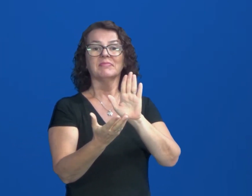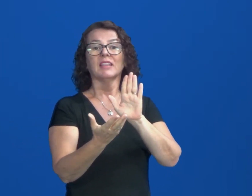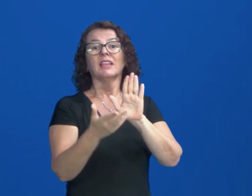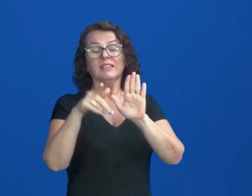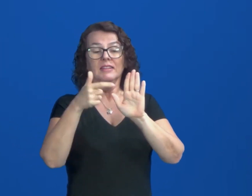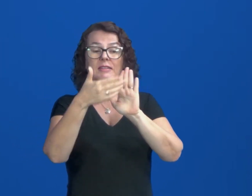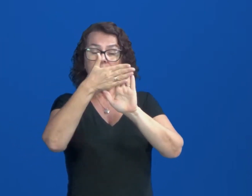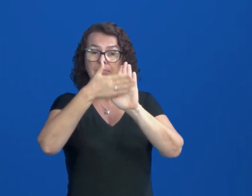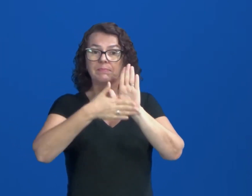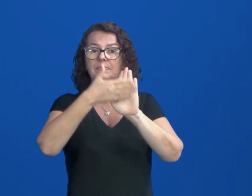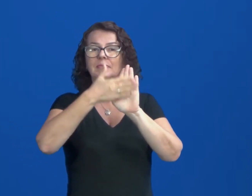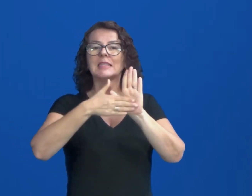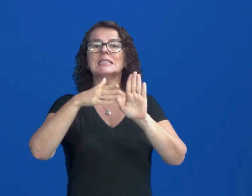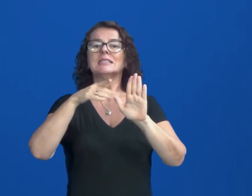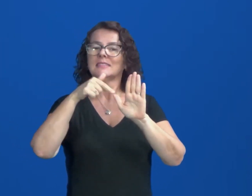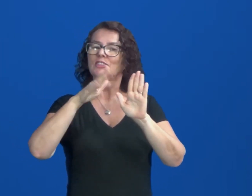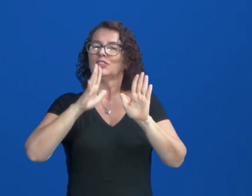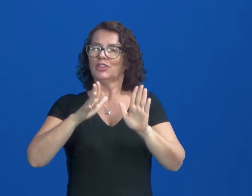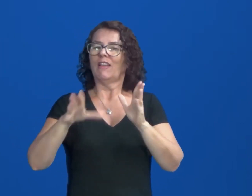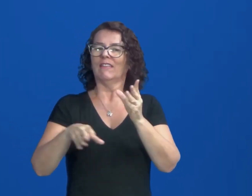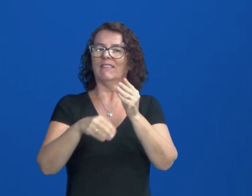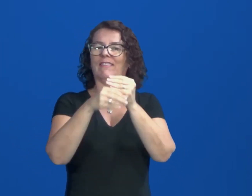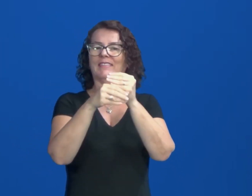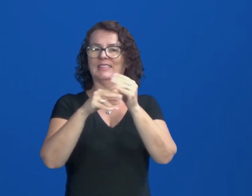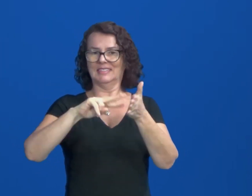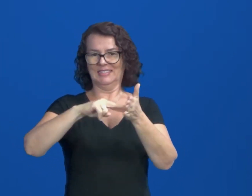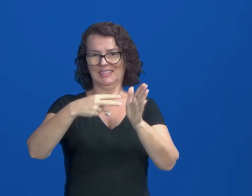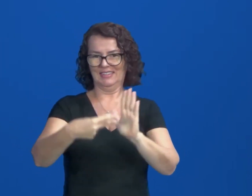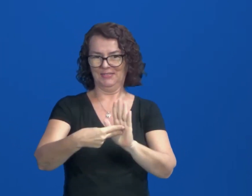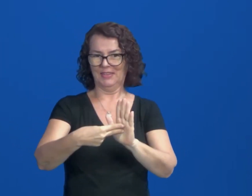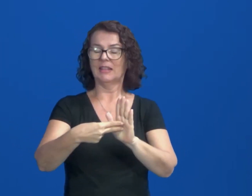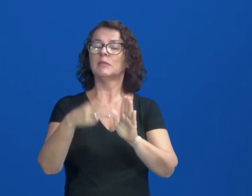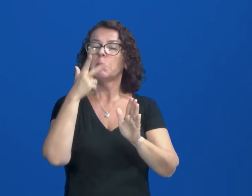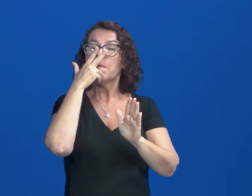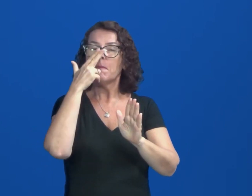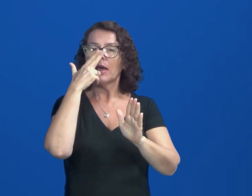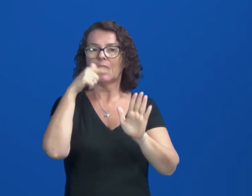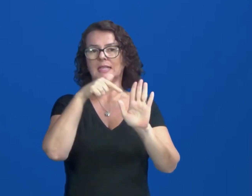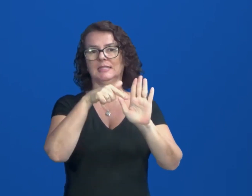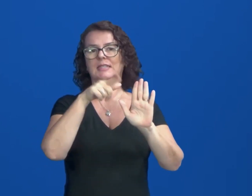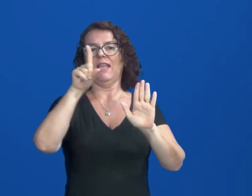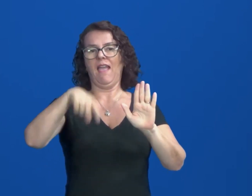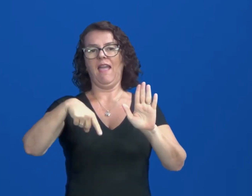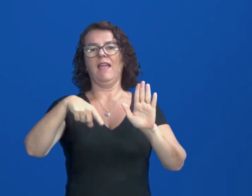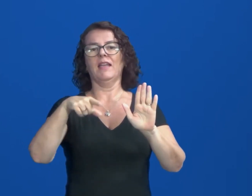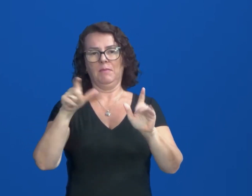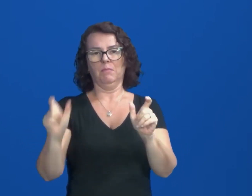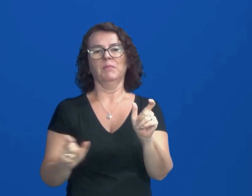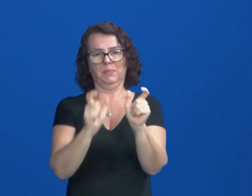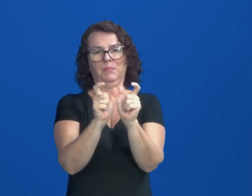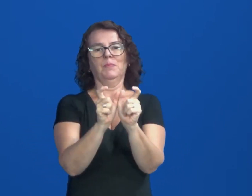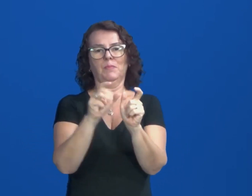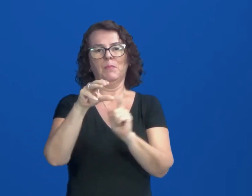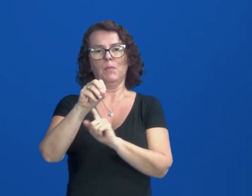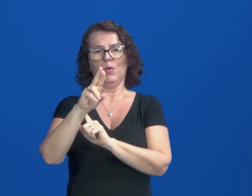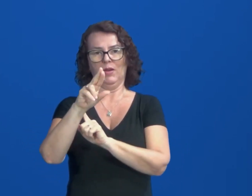significado intrínseco nessa configuração de mão, por isso ela se torna um morfema. Vocês podem ver